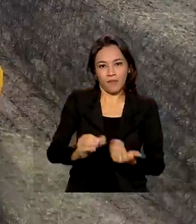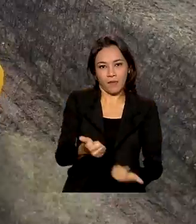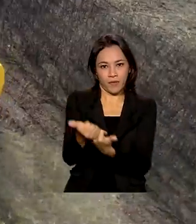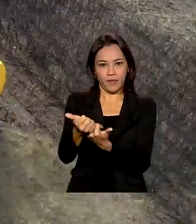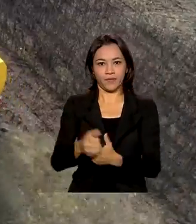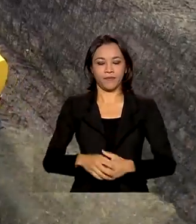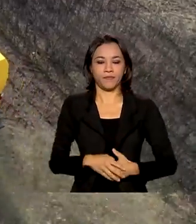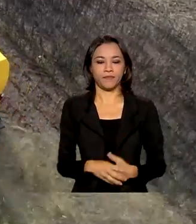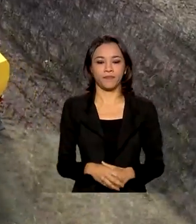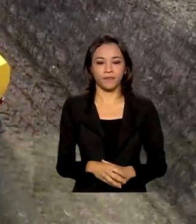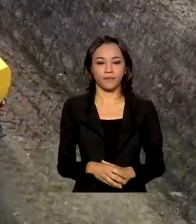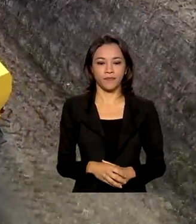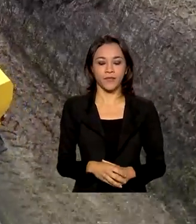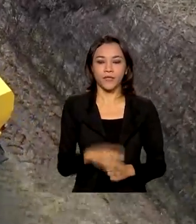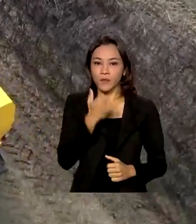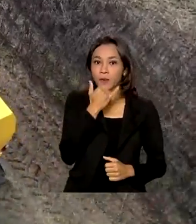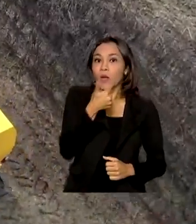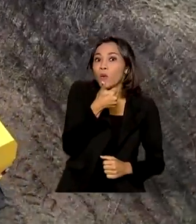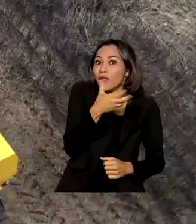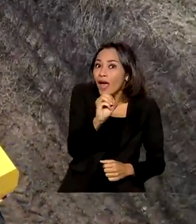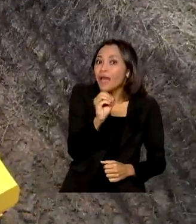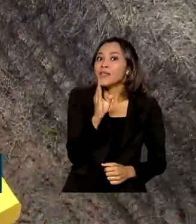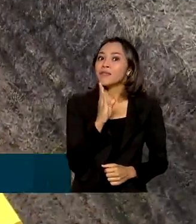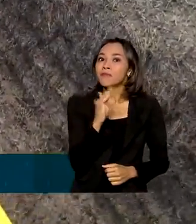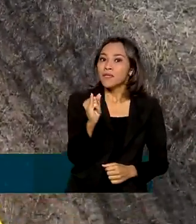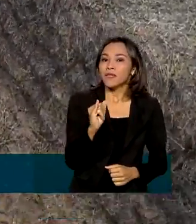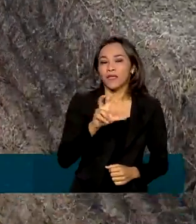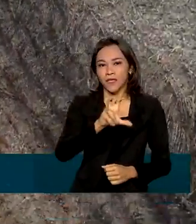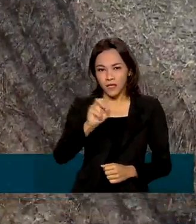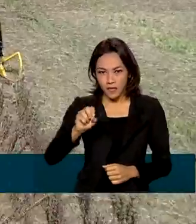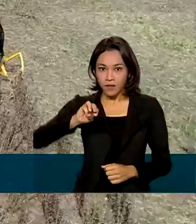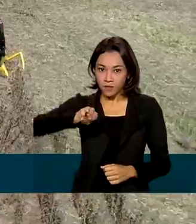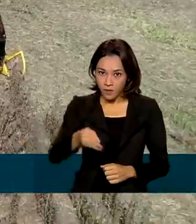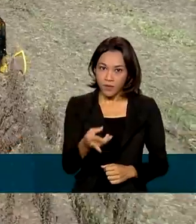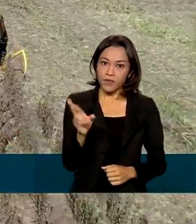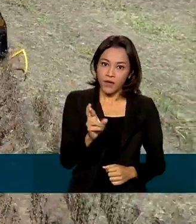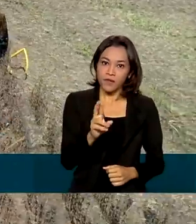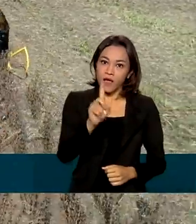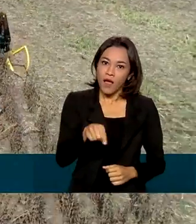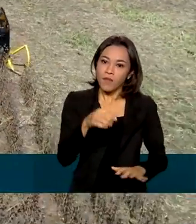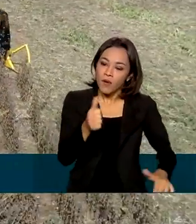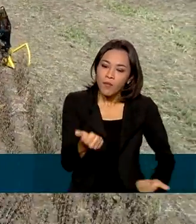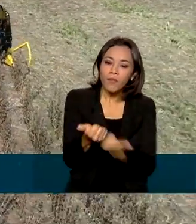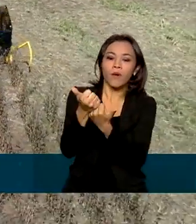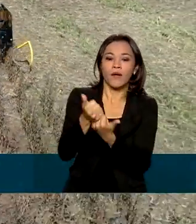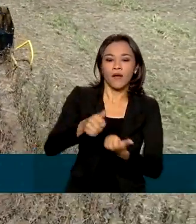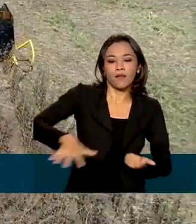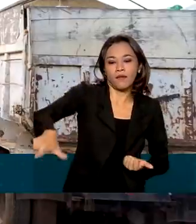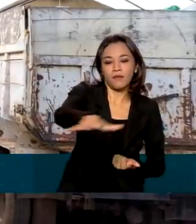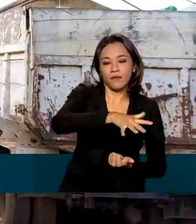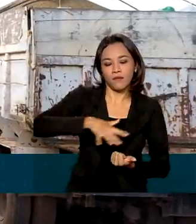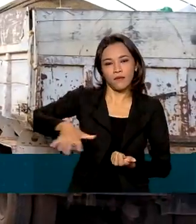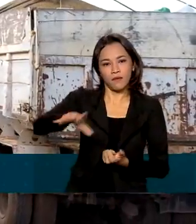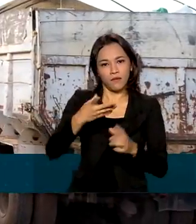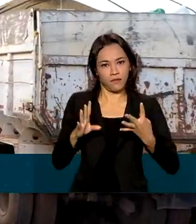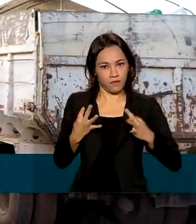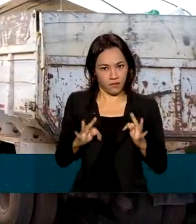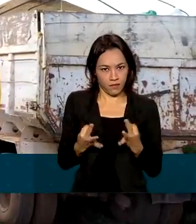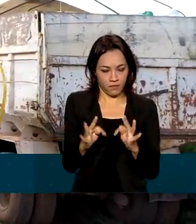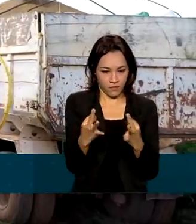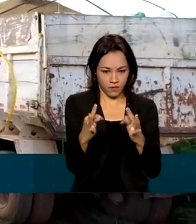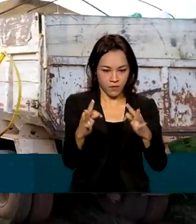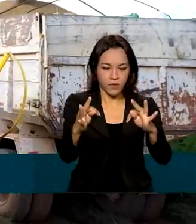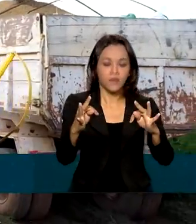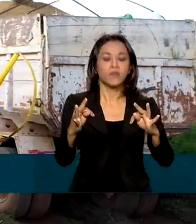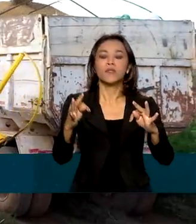Agro os R 10 bilhões meio deais serão utilizados para apoiar a ampliação da tecnologia da